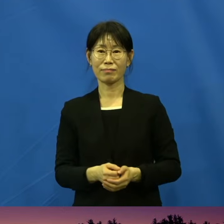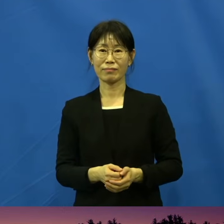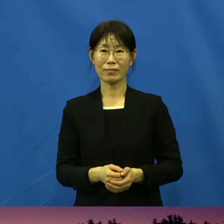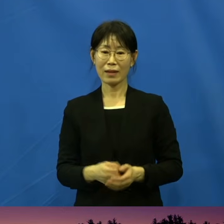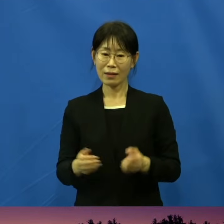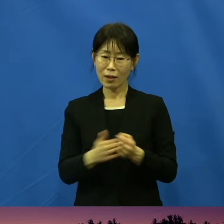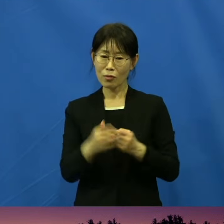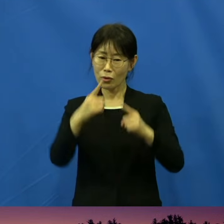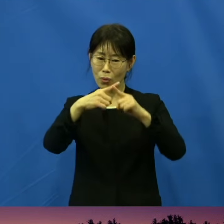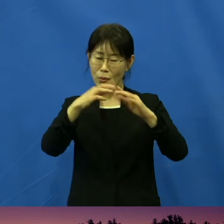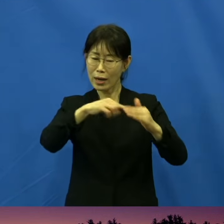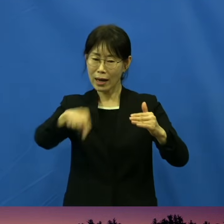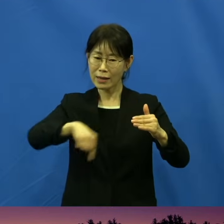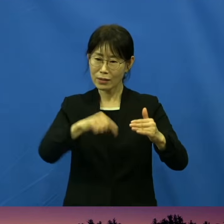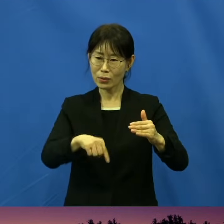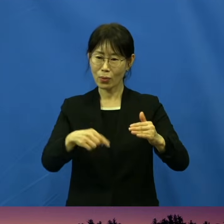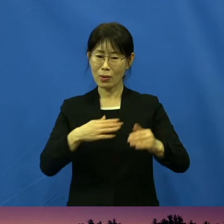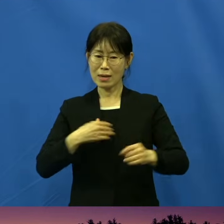타락하는 겁니다.